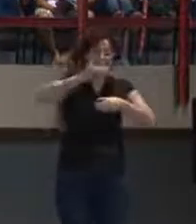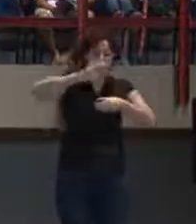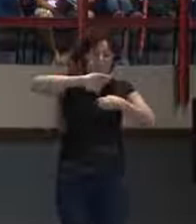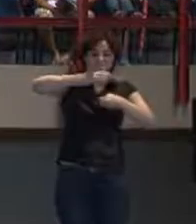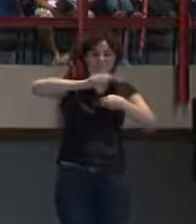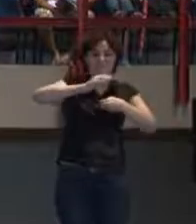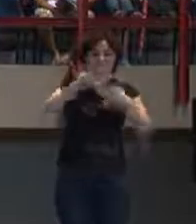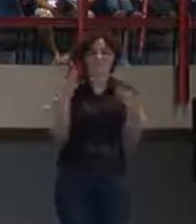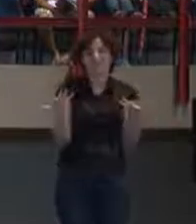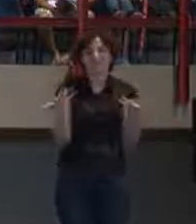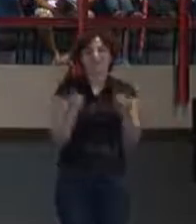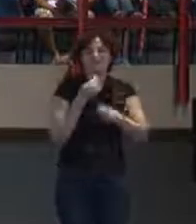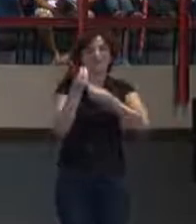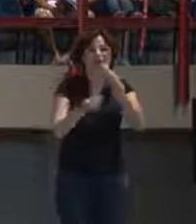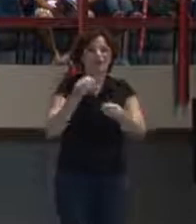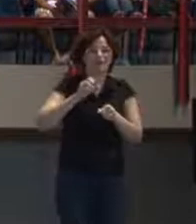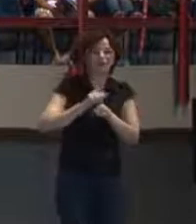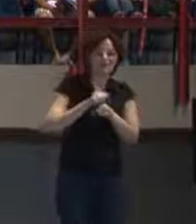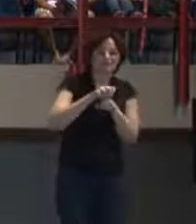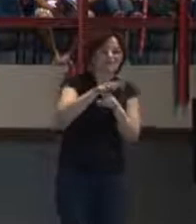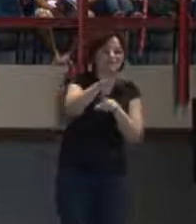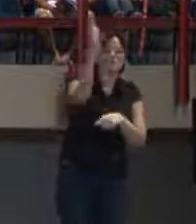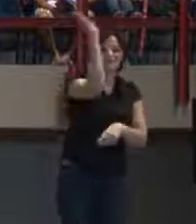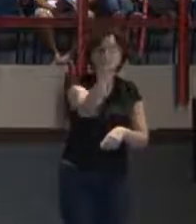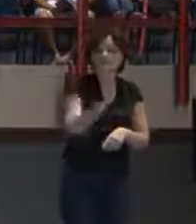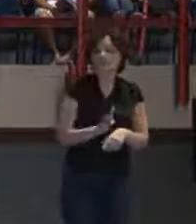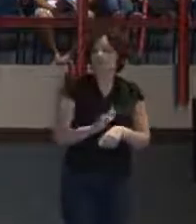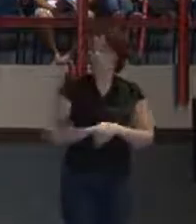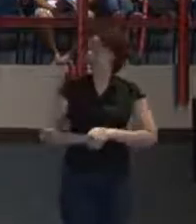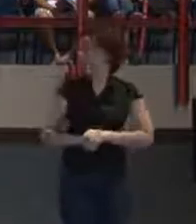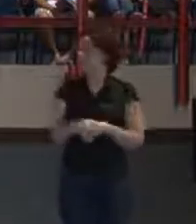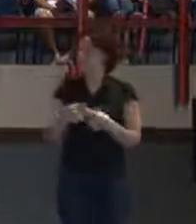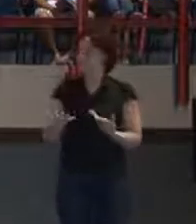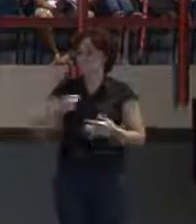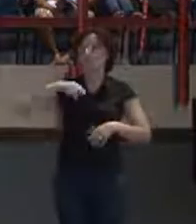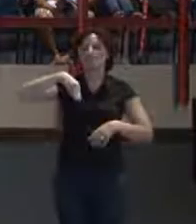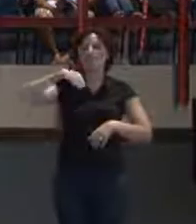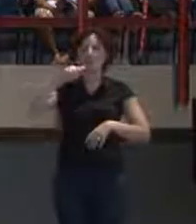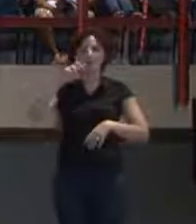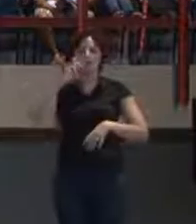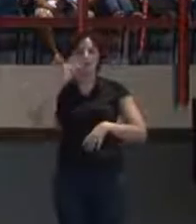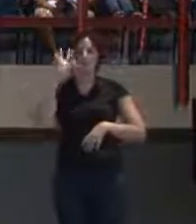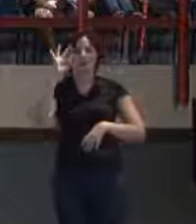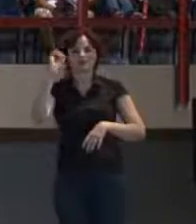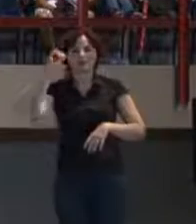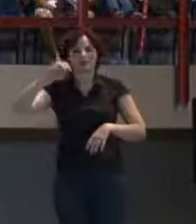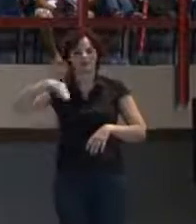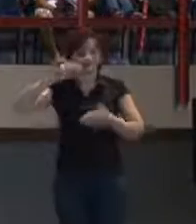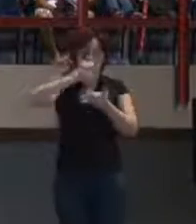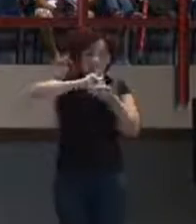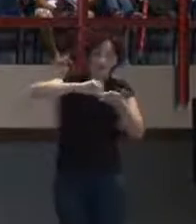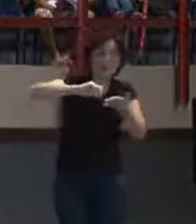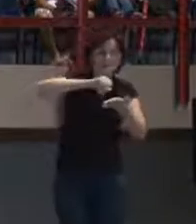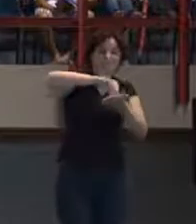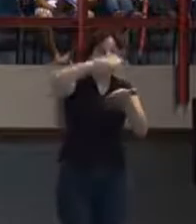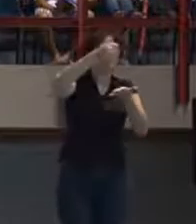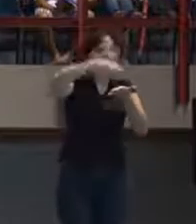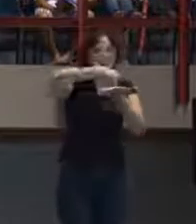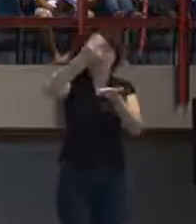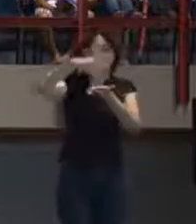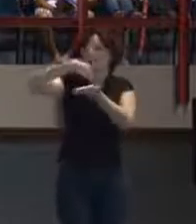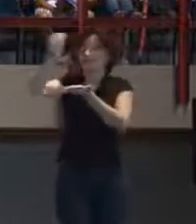vai ser colonizado. Então não ia funcionar. Aí o Martim Afonso dá-lhe escrever carta para o rei. Sabe? Rei, não vai dar certo, o troço